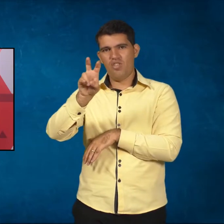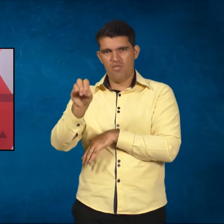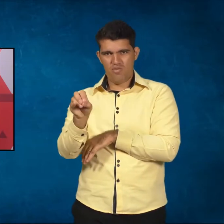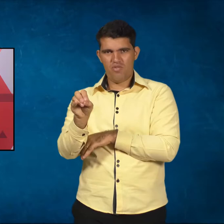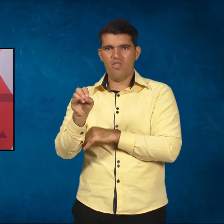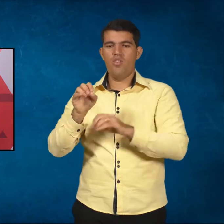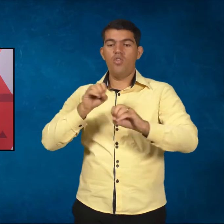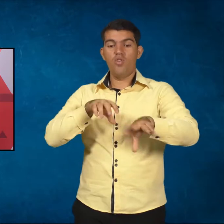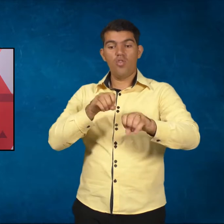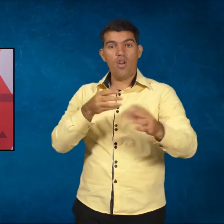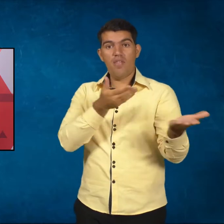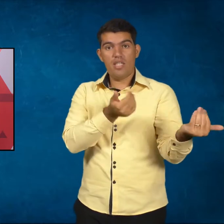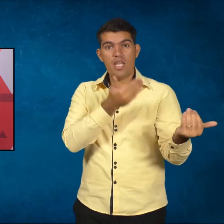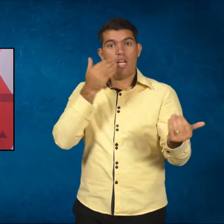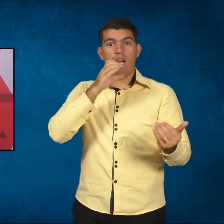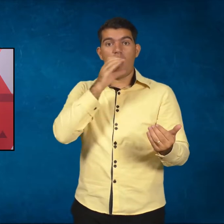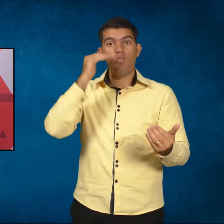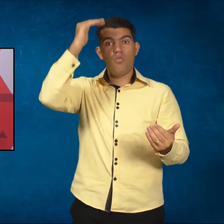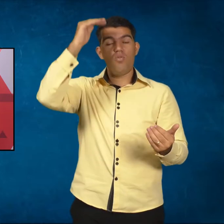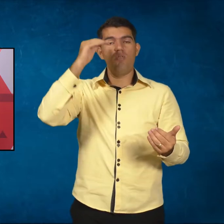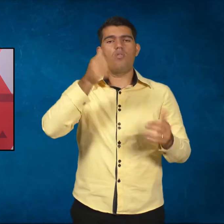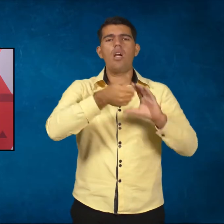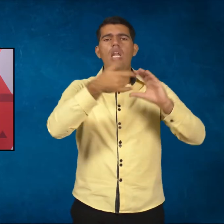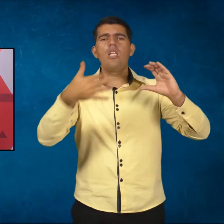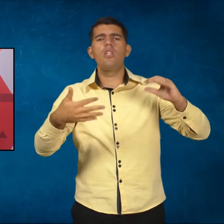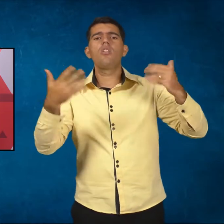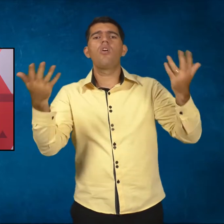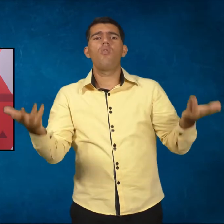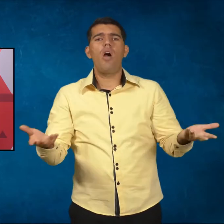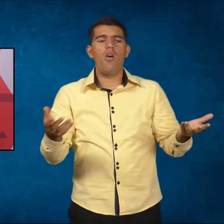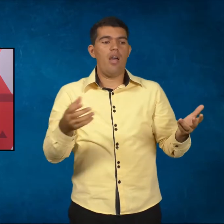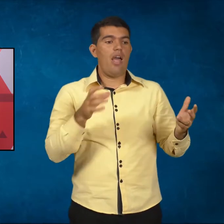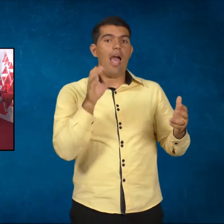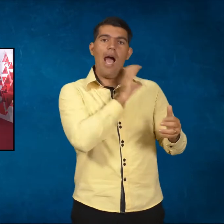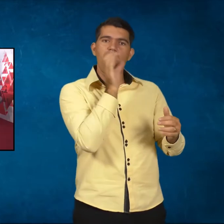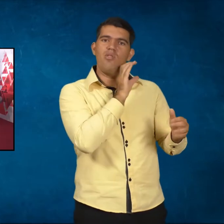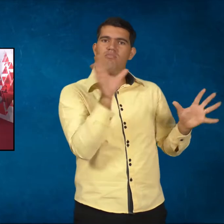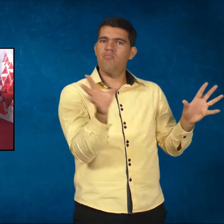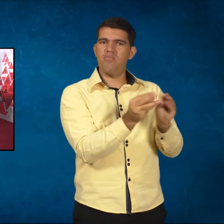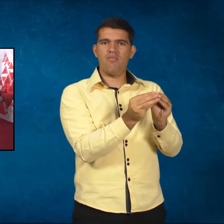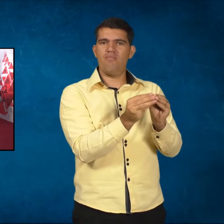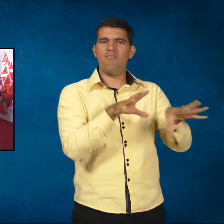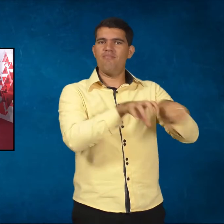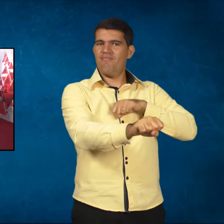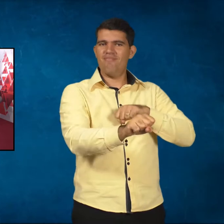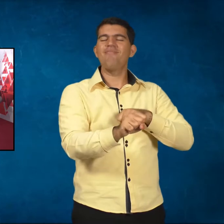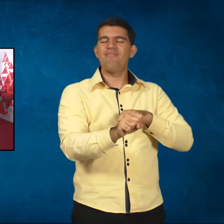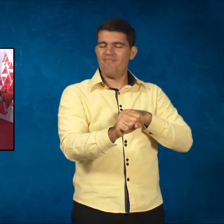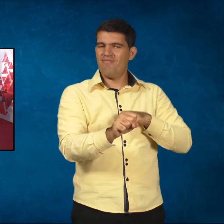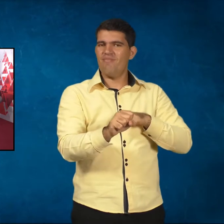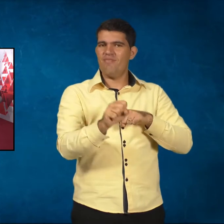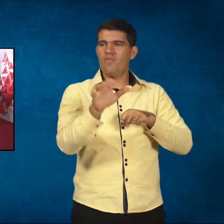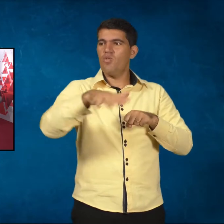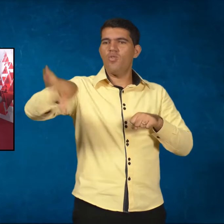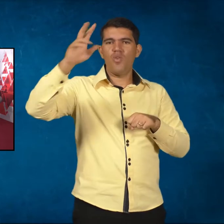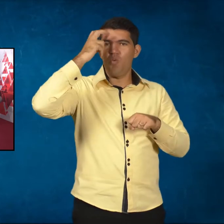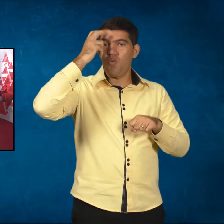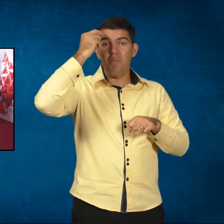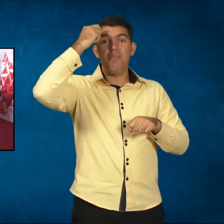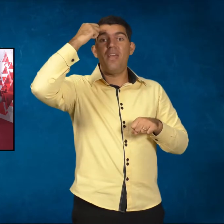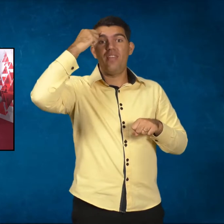característica da educação de jovens e adultos e as pessoas só conseguem pensar na aceleração e não penso e